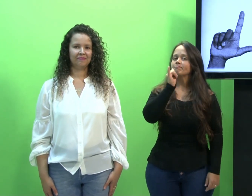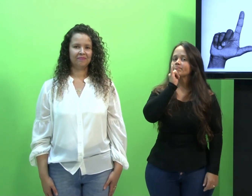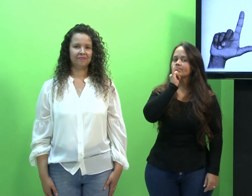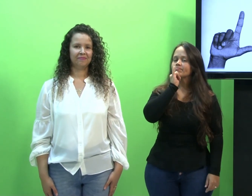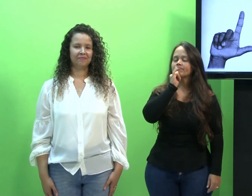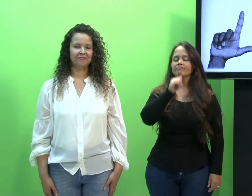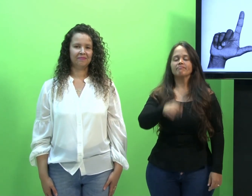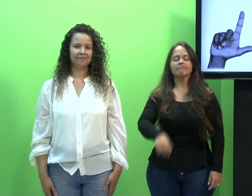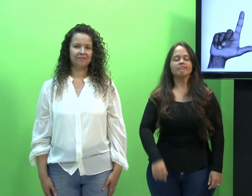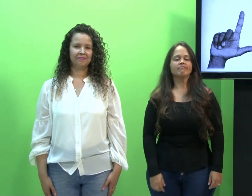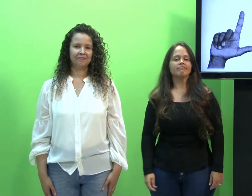Exemplos: